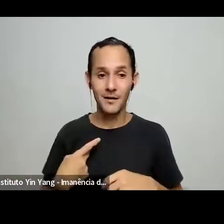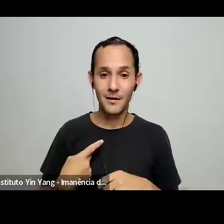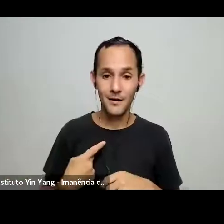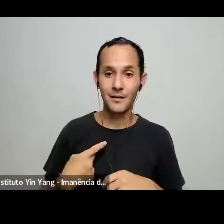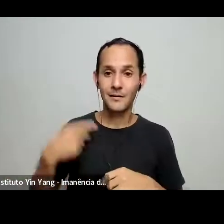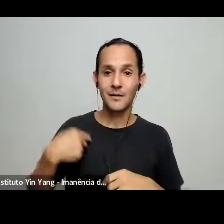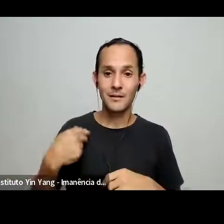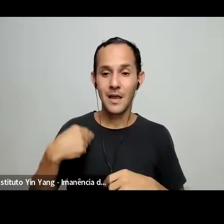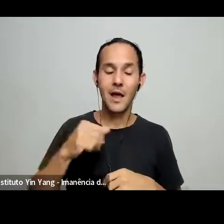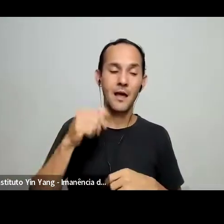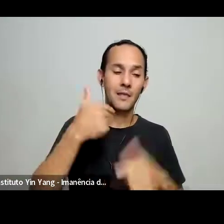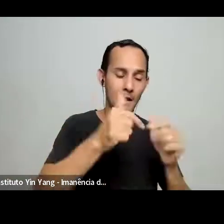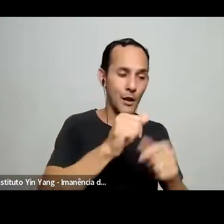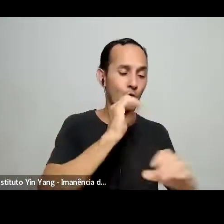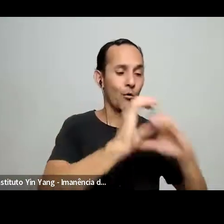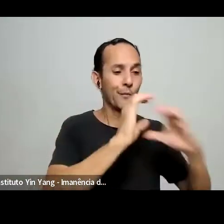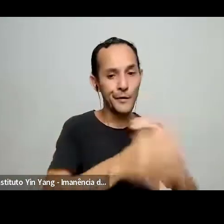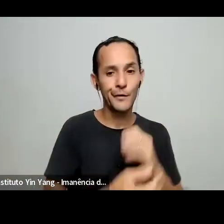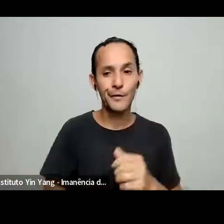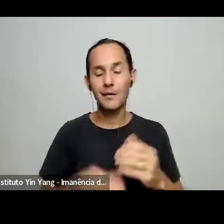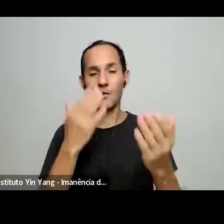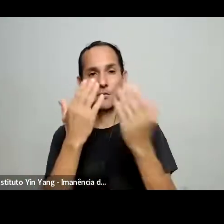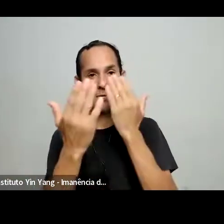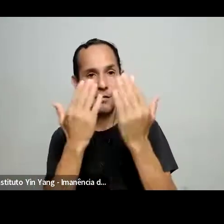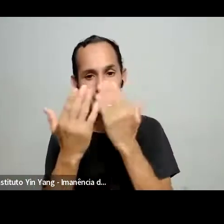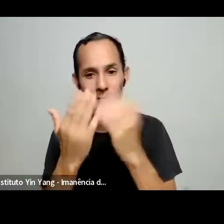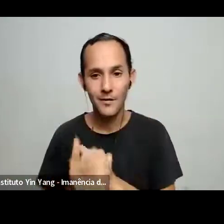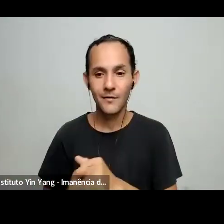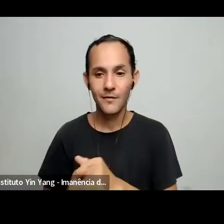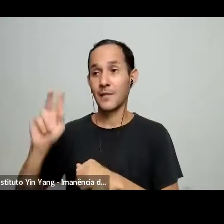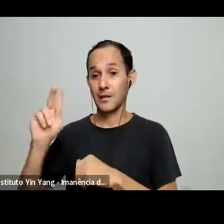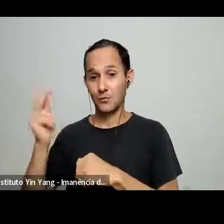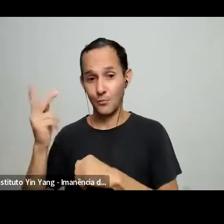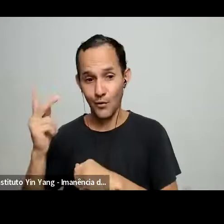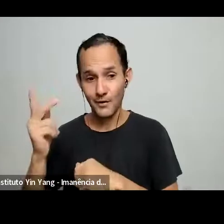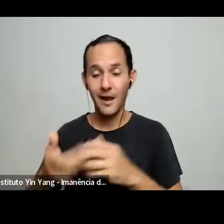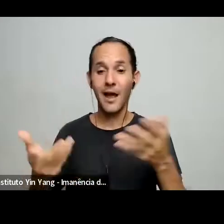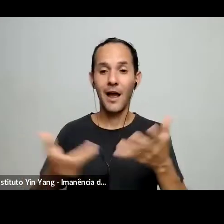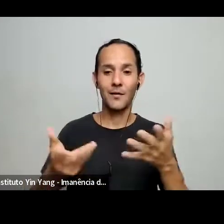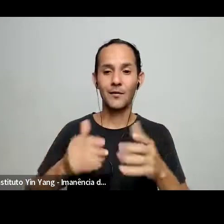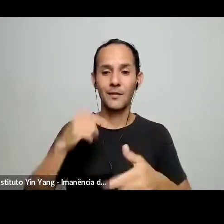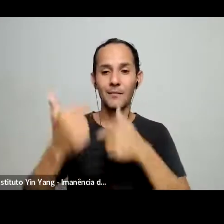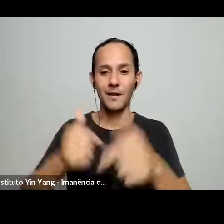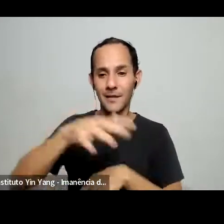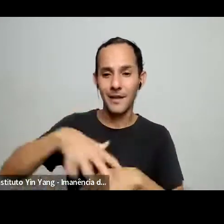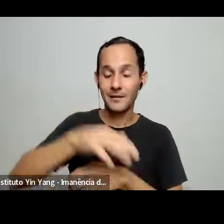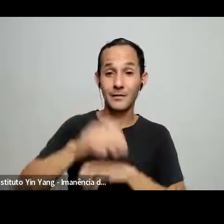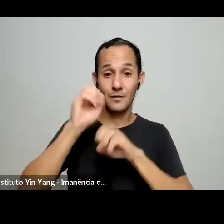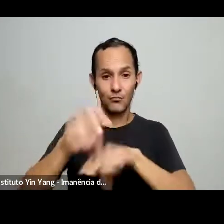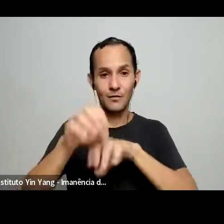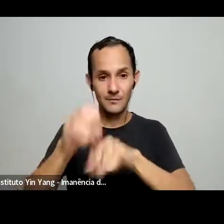pela comunicação, pela psicologia, pela história, e agora estou no campo da